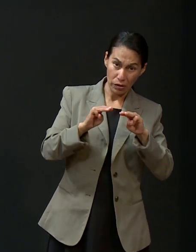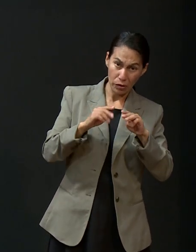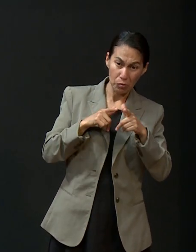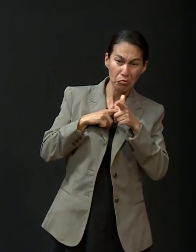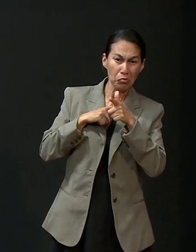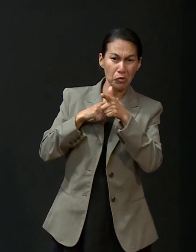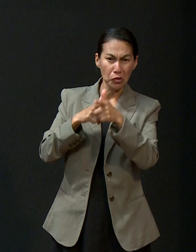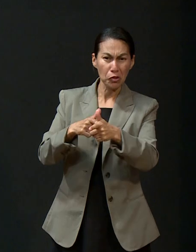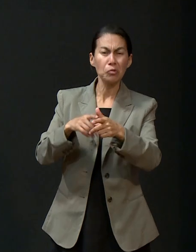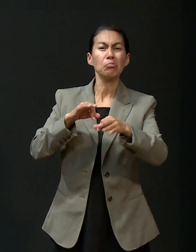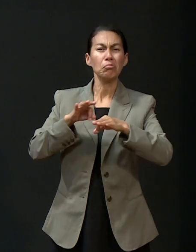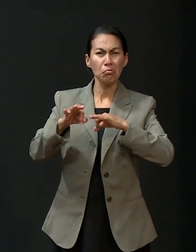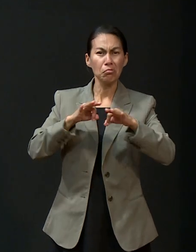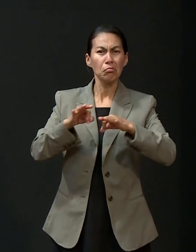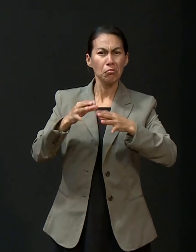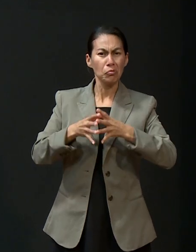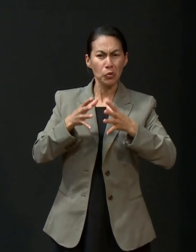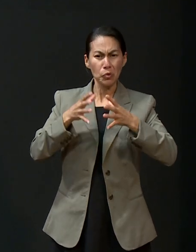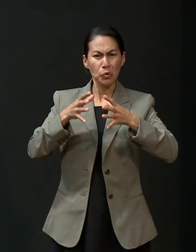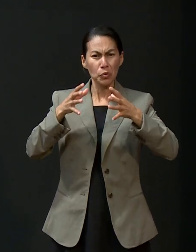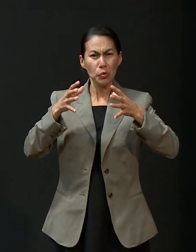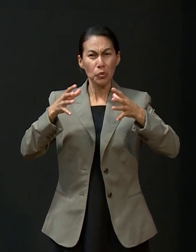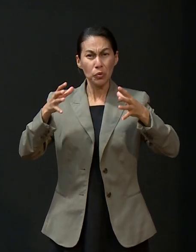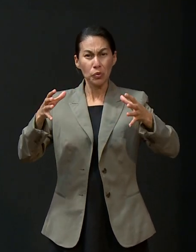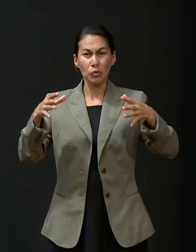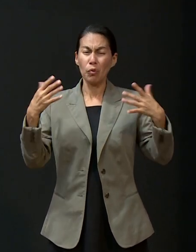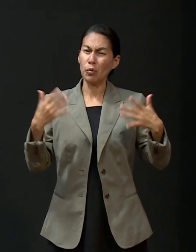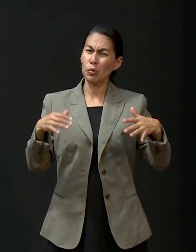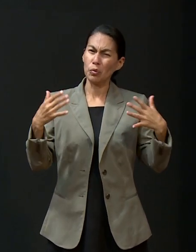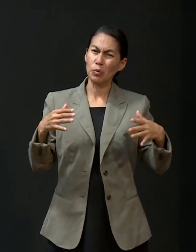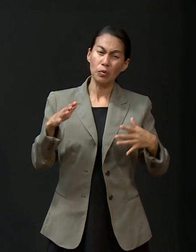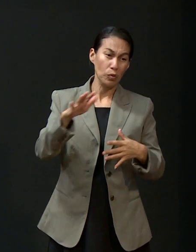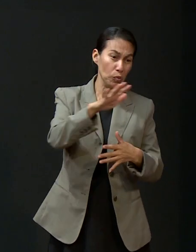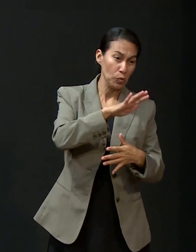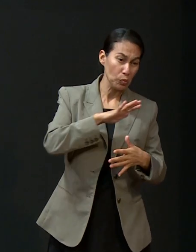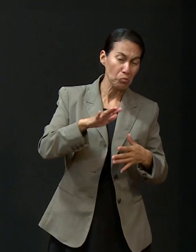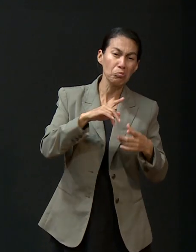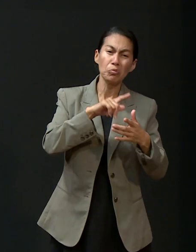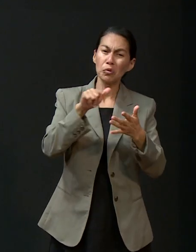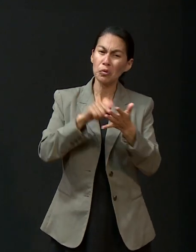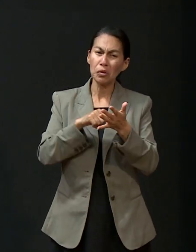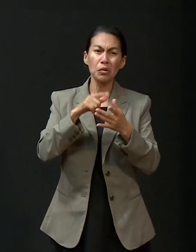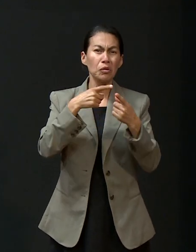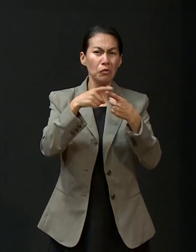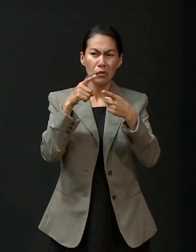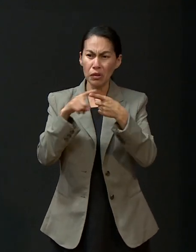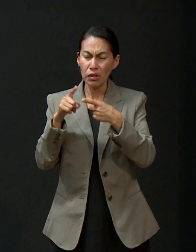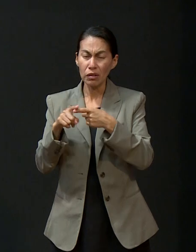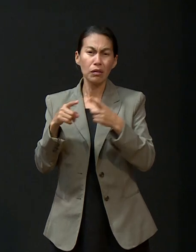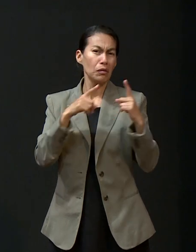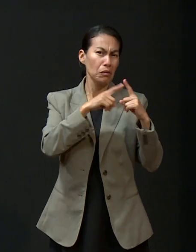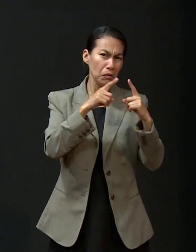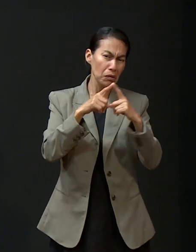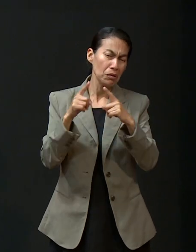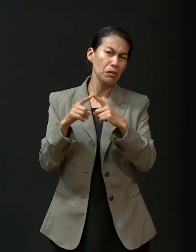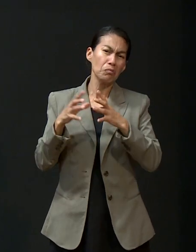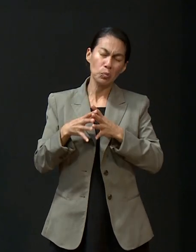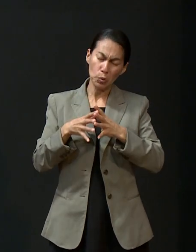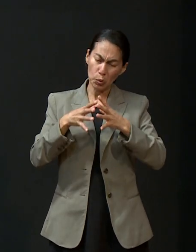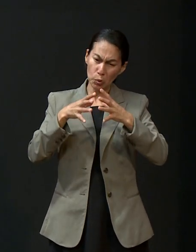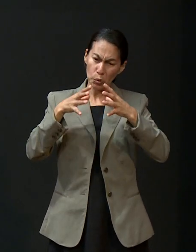ministerio continúe y pueda expandirse en muchas otras áreas también